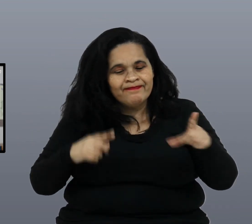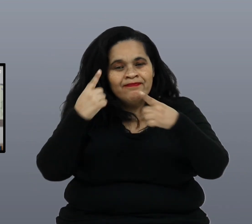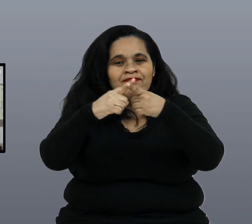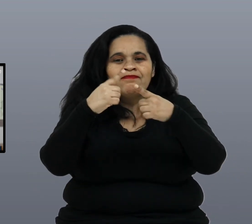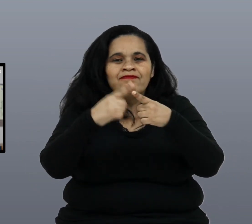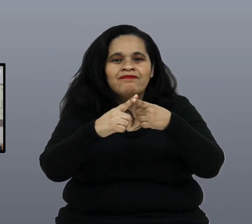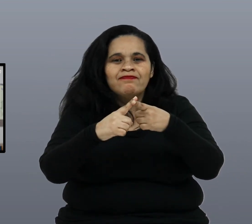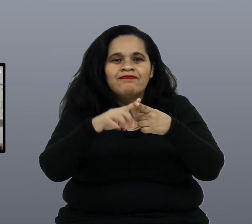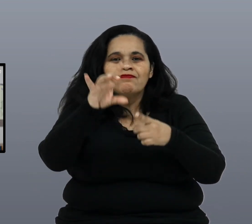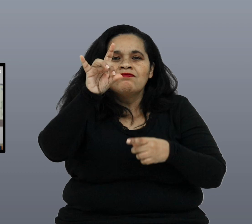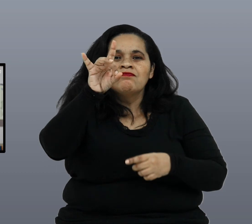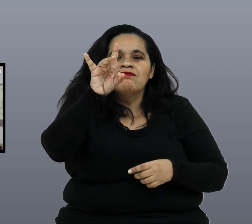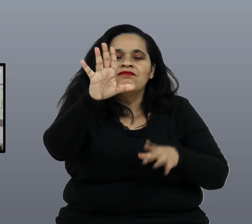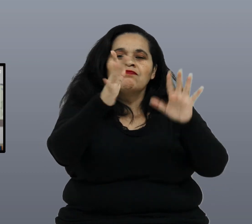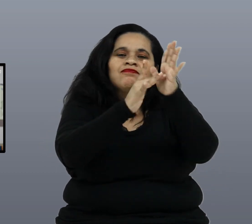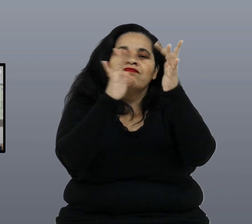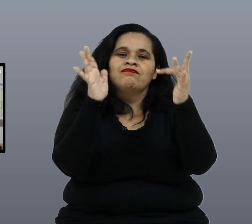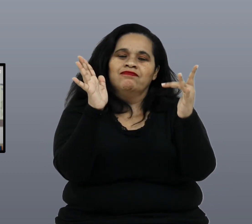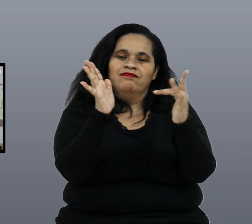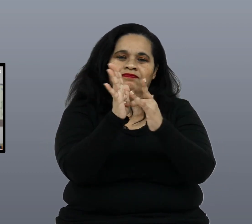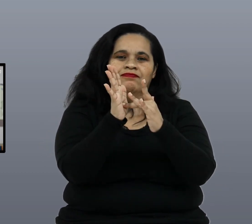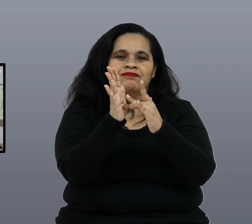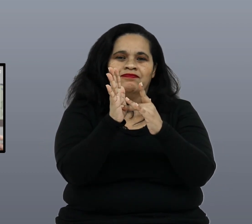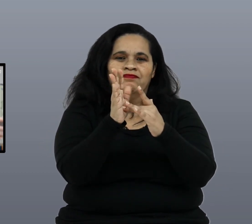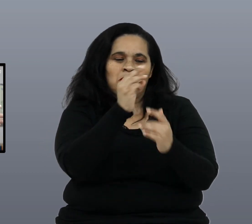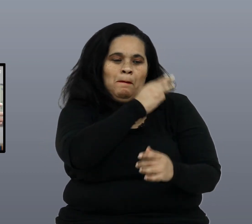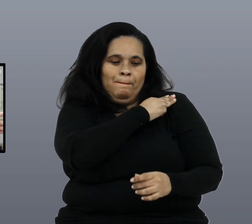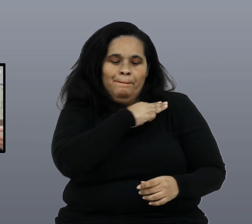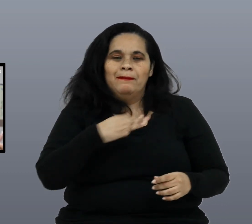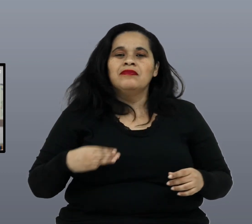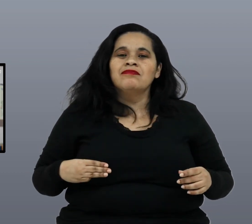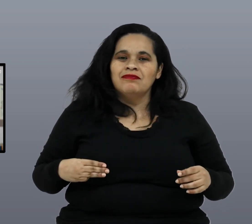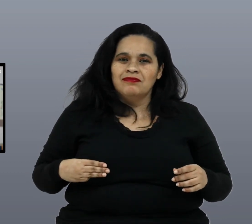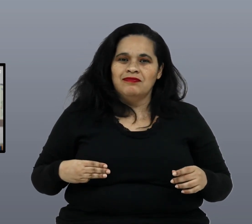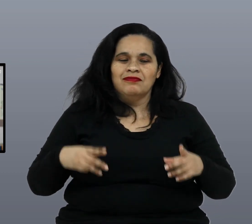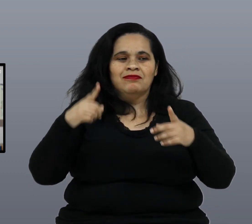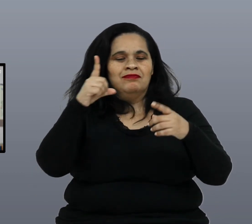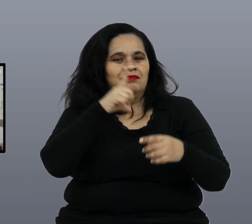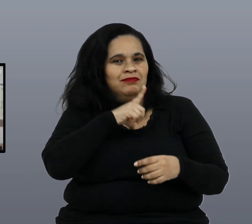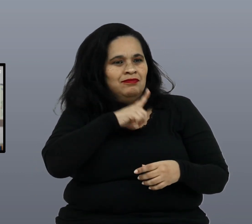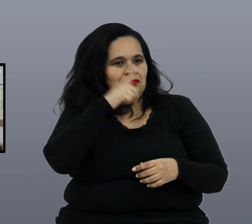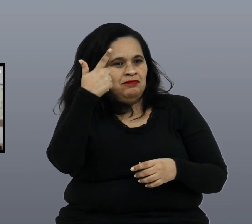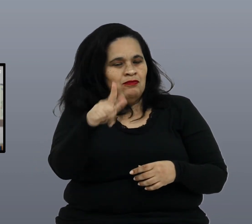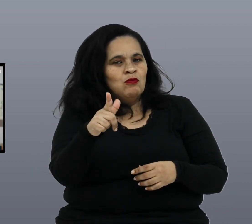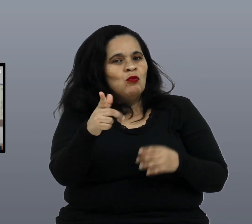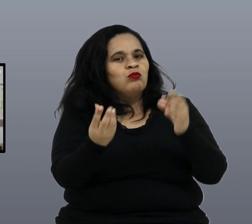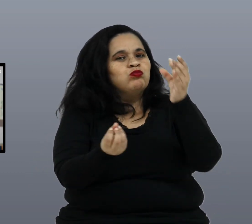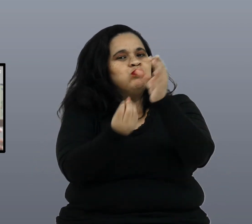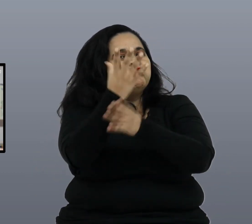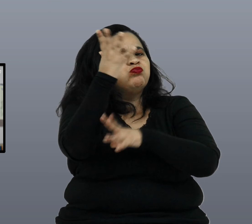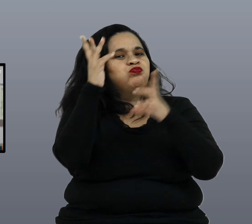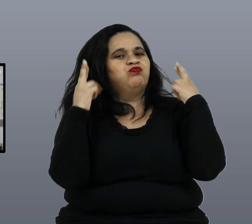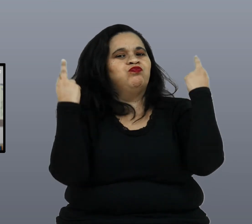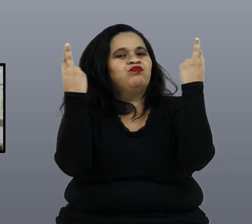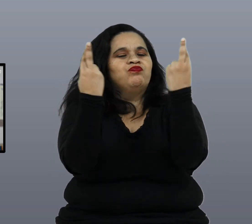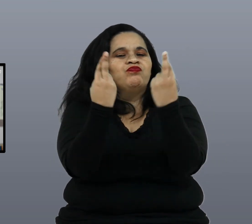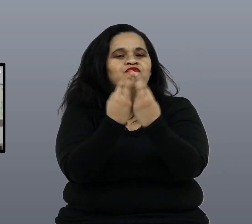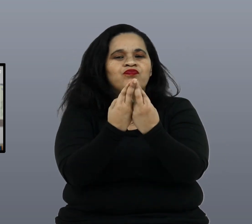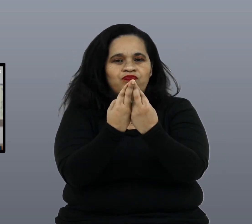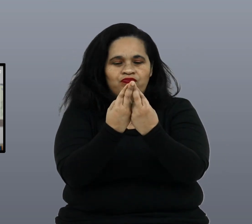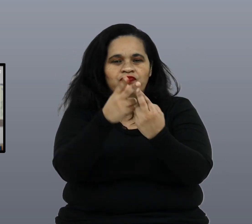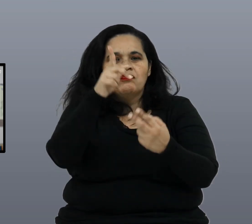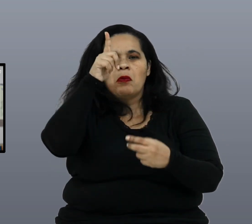ser o Messias. E aí ele vai, vocês vão passar pelo Império Medo-Persa, vocês vão passar pelo Império